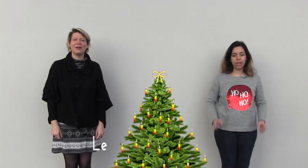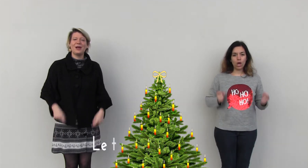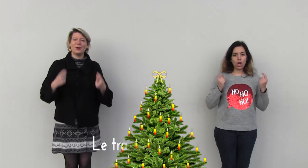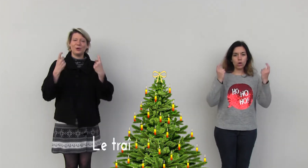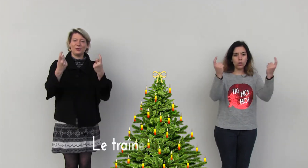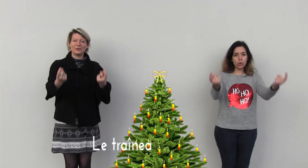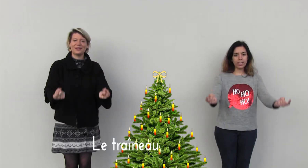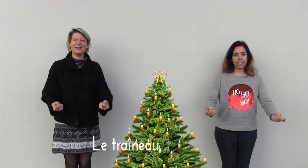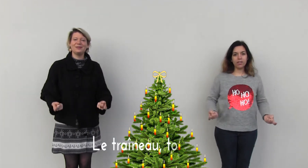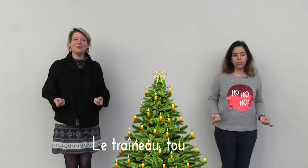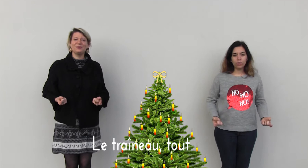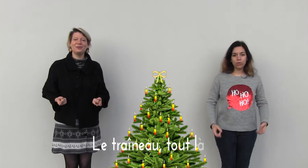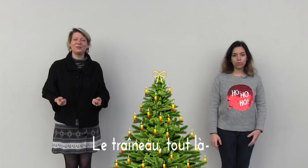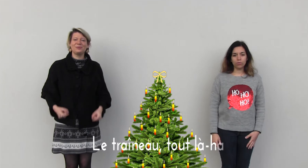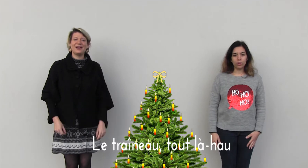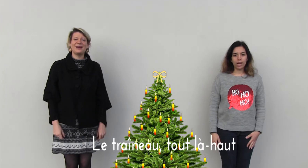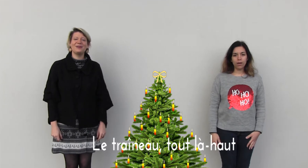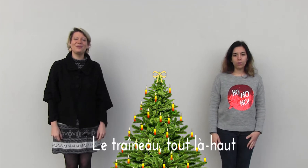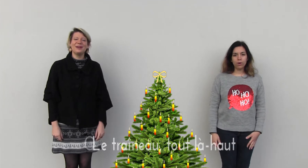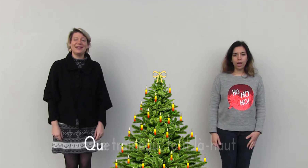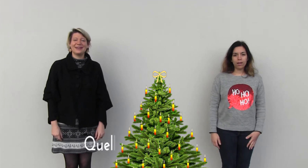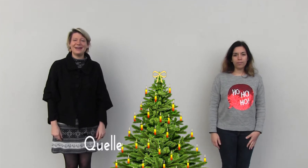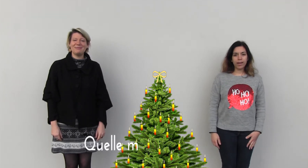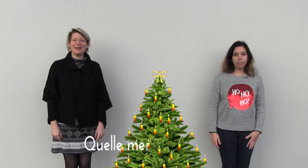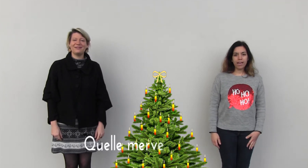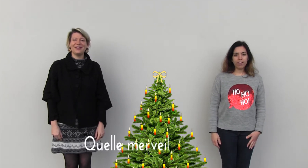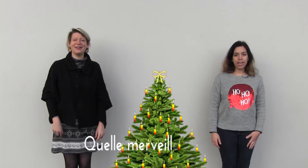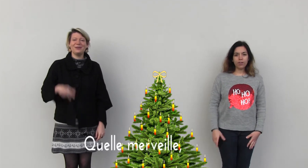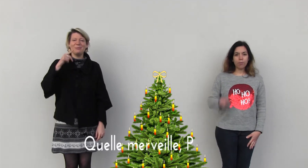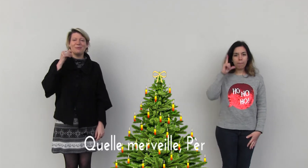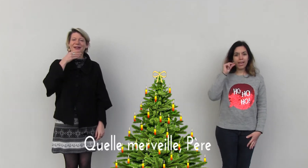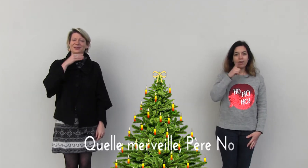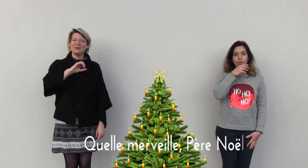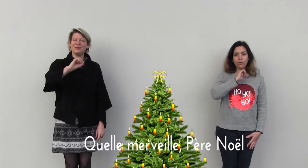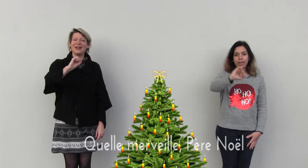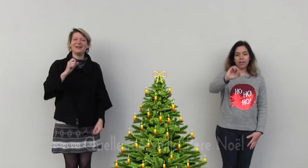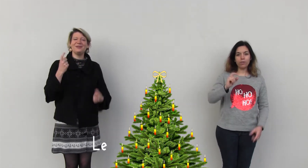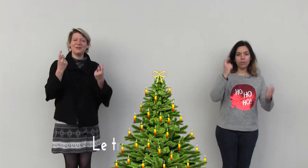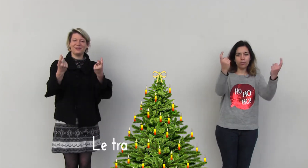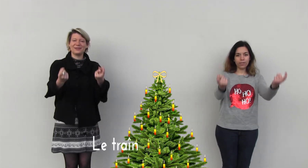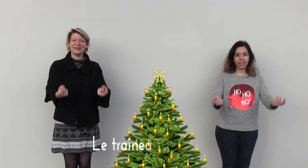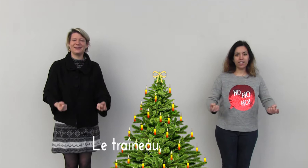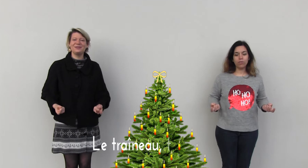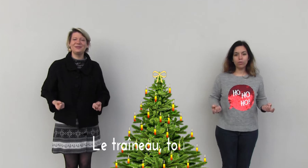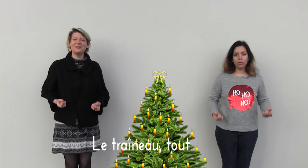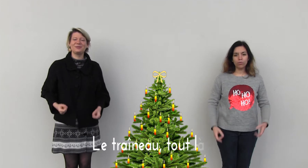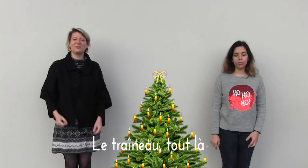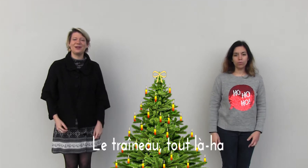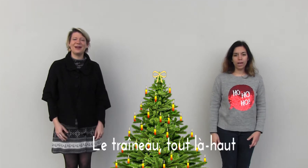Le traîneau tout là-haut, quelle merveille, Père Noël Le traîneau tout là